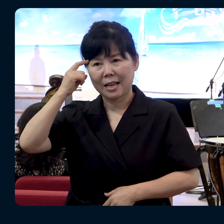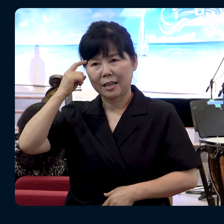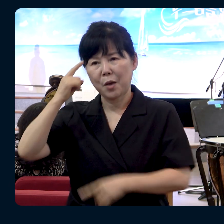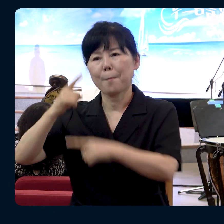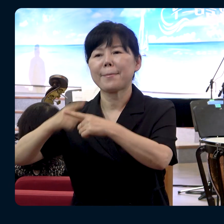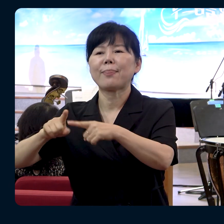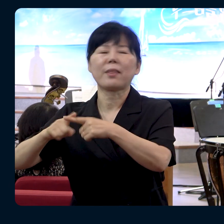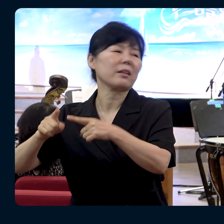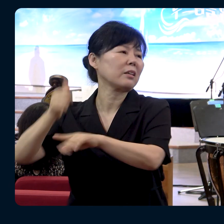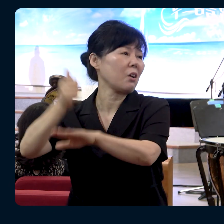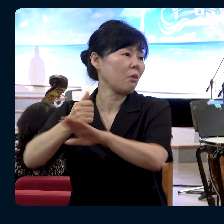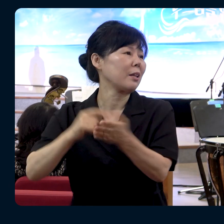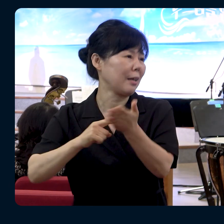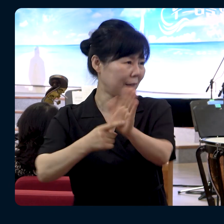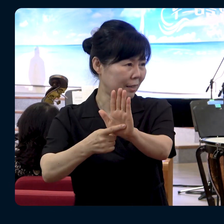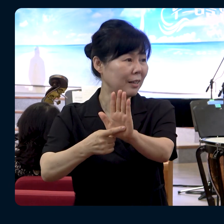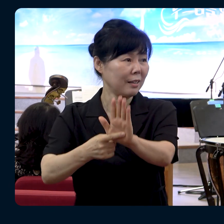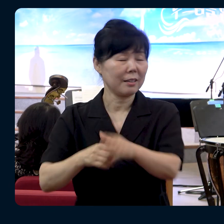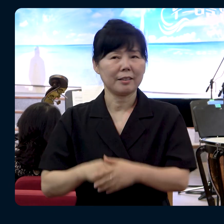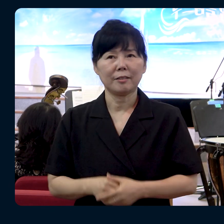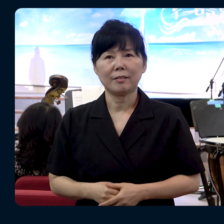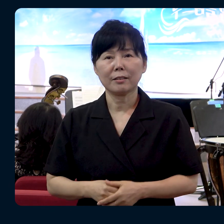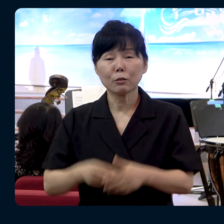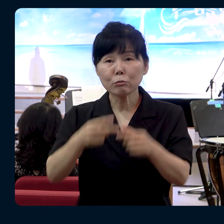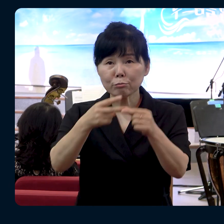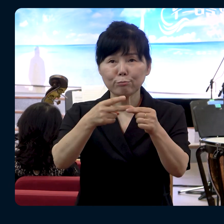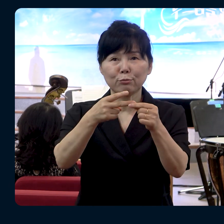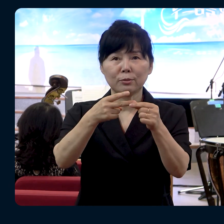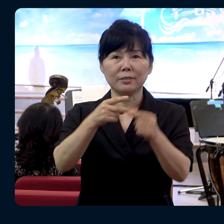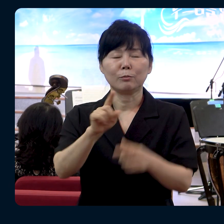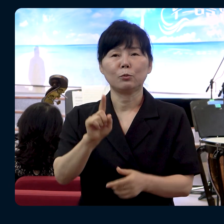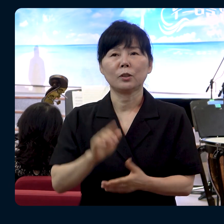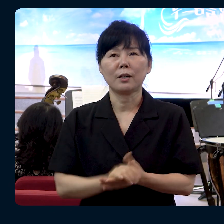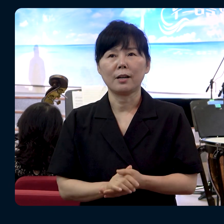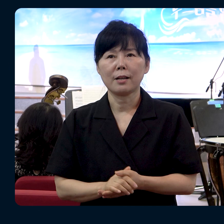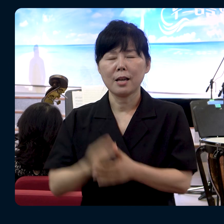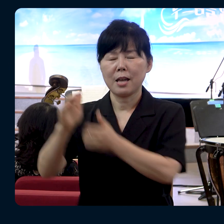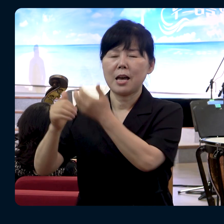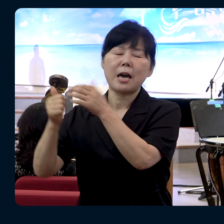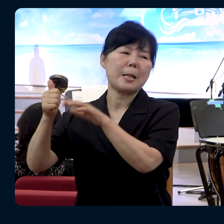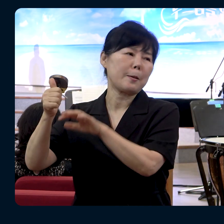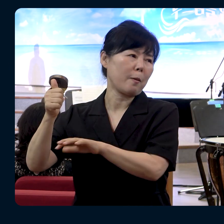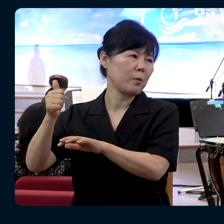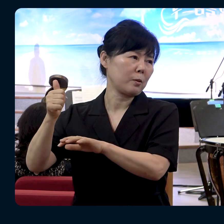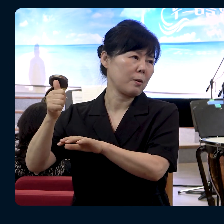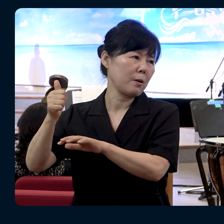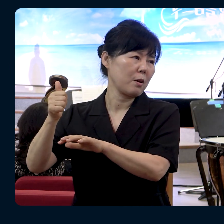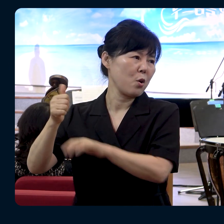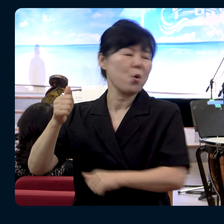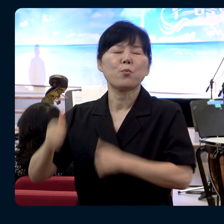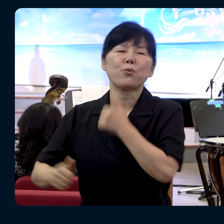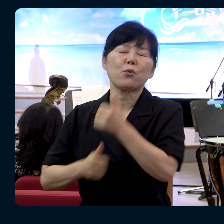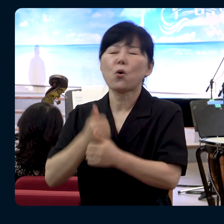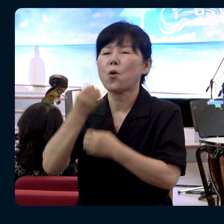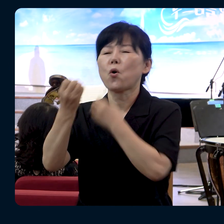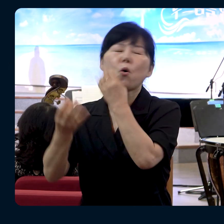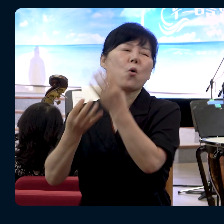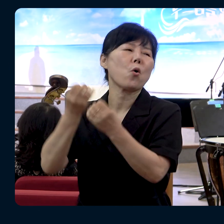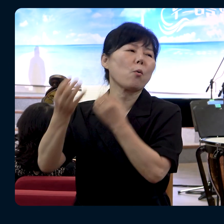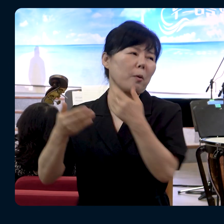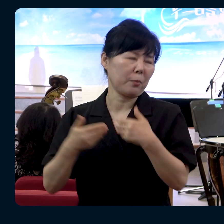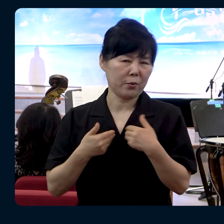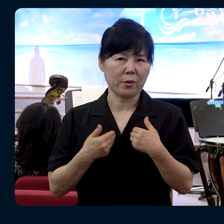알아야 된다라는 말씀을 드릴 거고, 그리고 두 번째는 우리는 하나님 앞에서 분노할 수 있어야